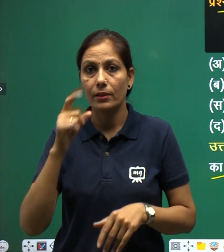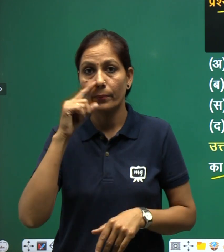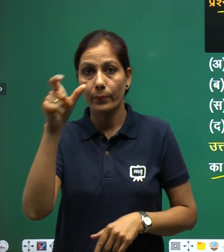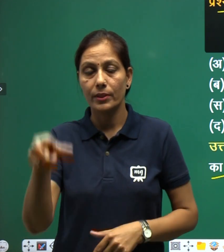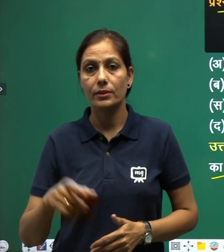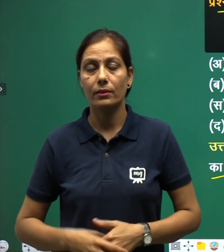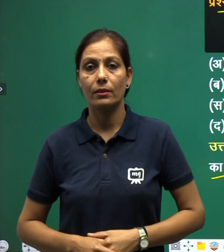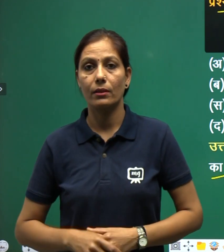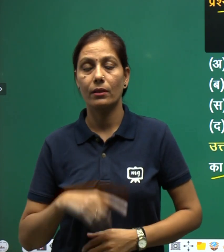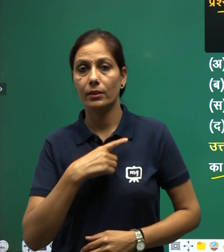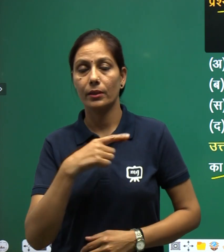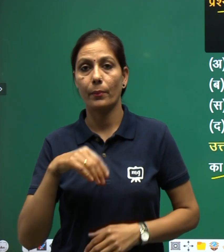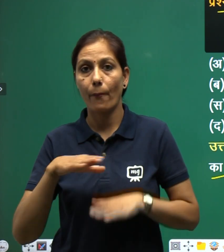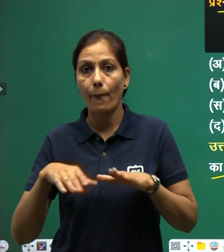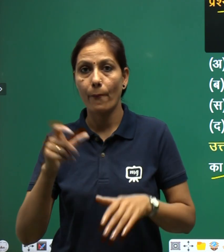चार्ली चैपलिन की मां